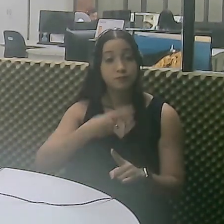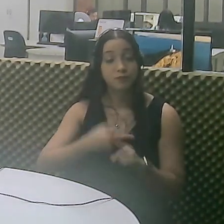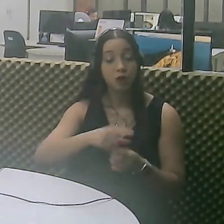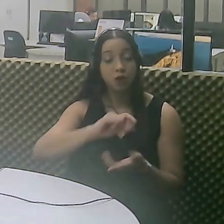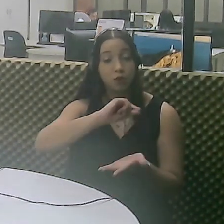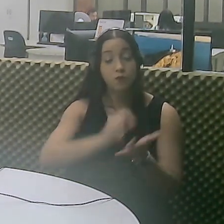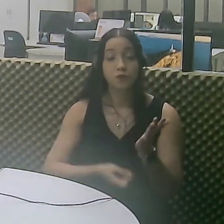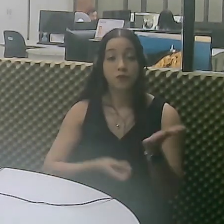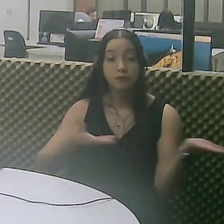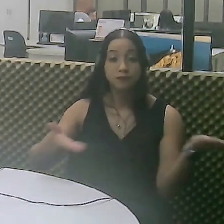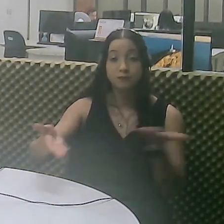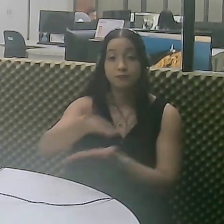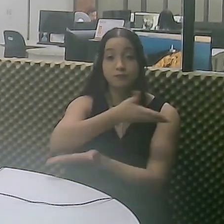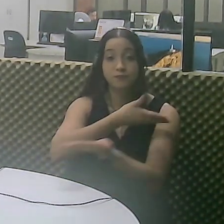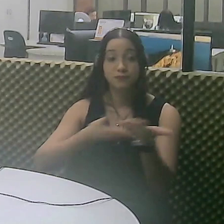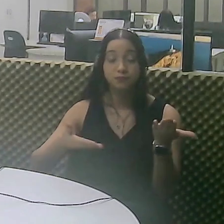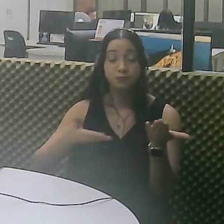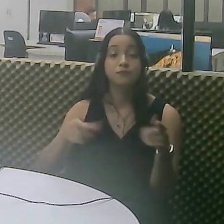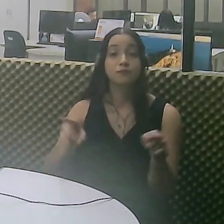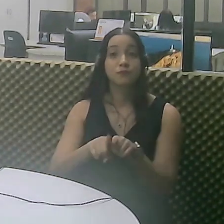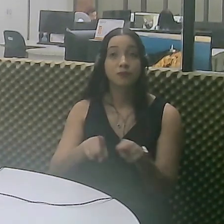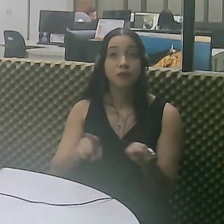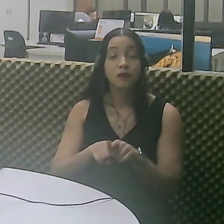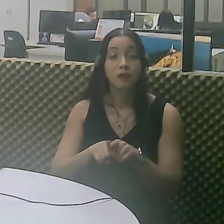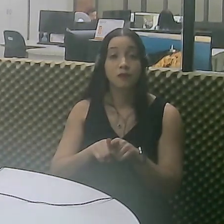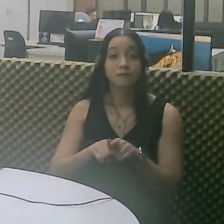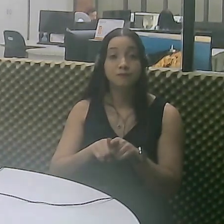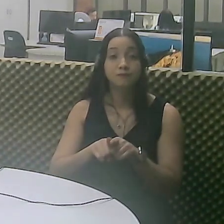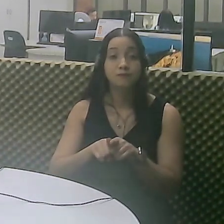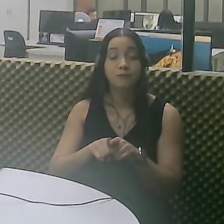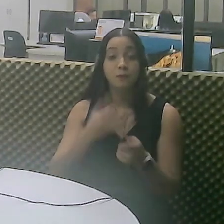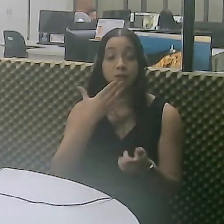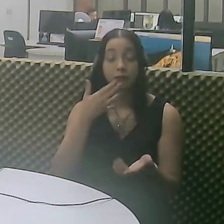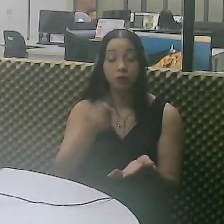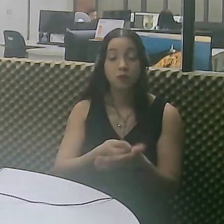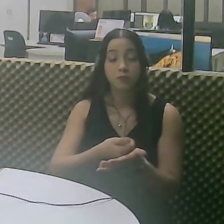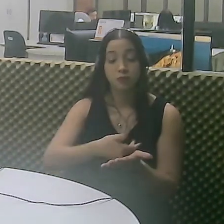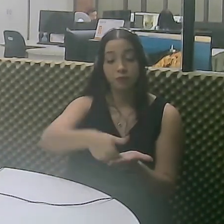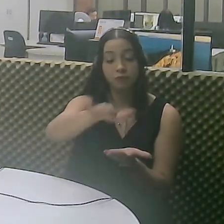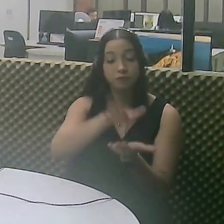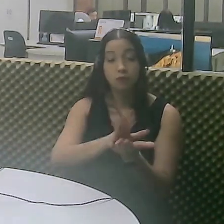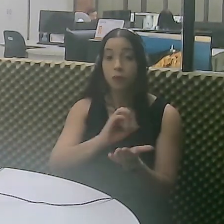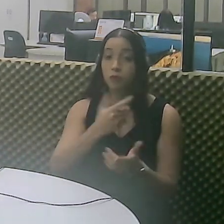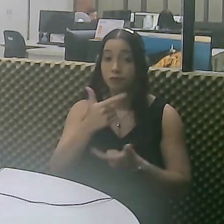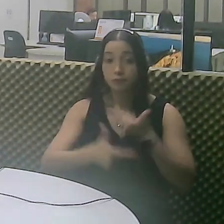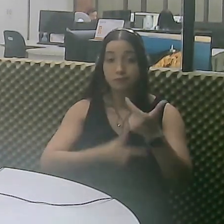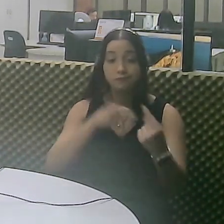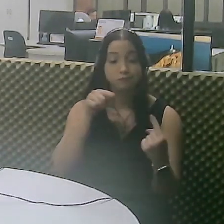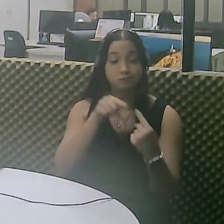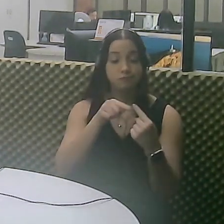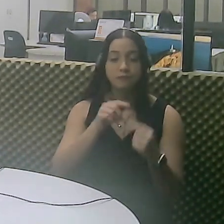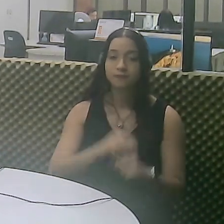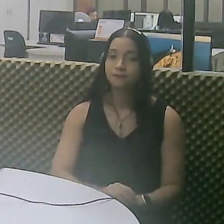contratos firmados com a outra parte e comprovantes da aquisição do seu bem ou serviço em questão.